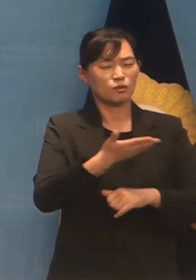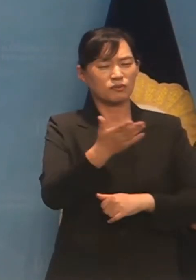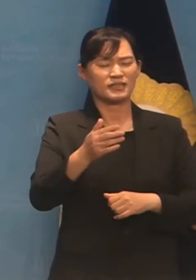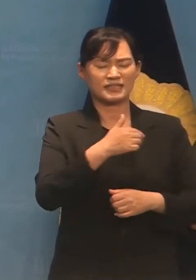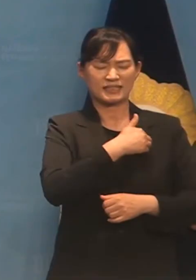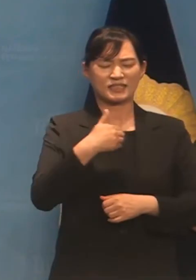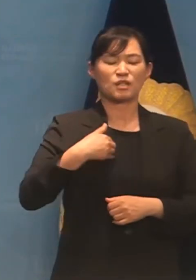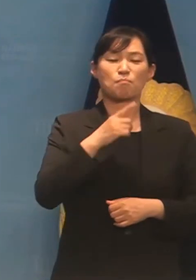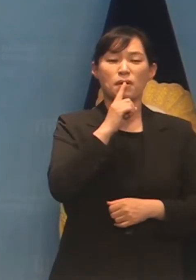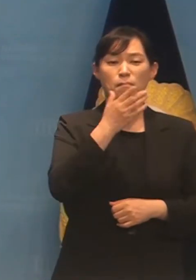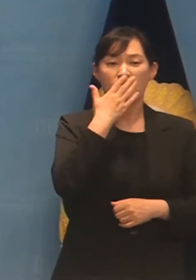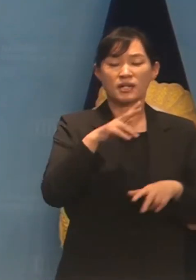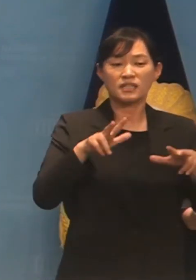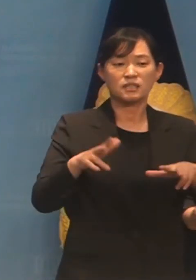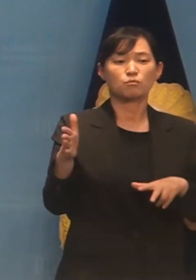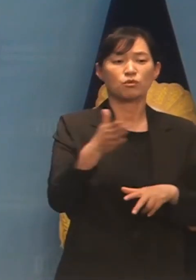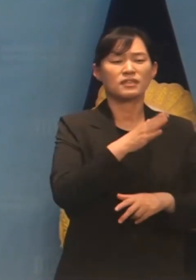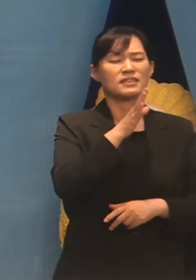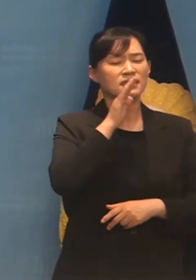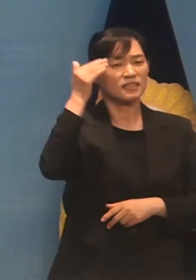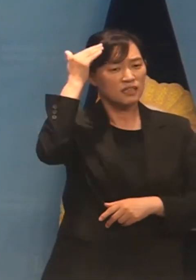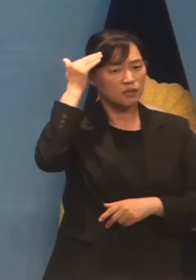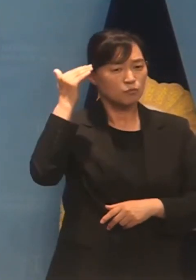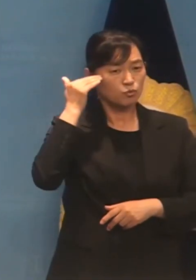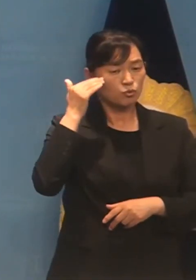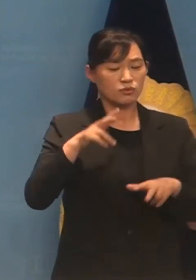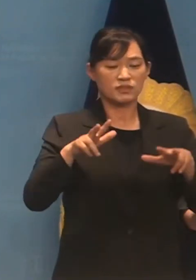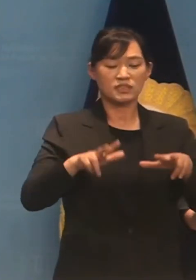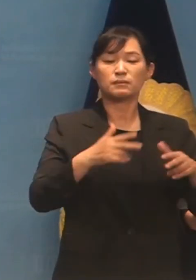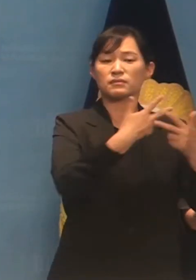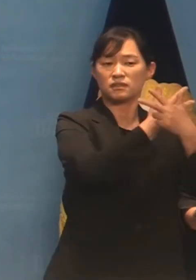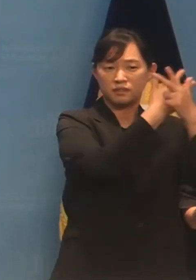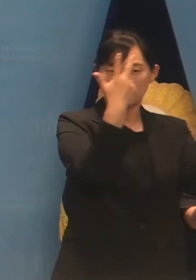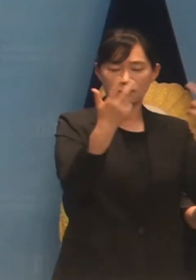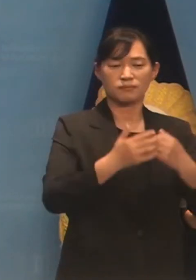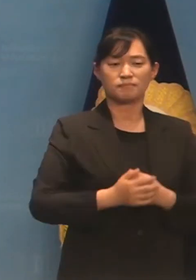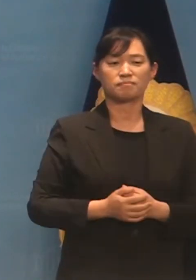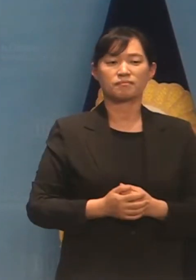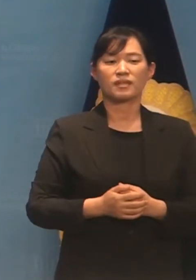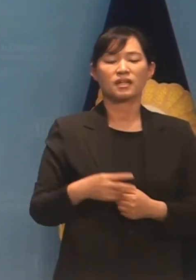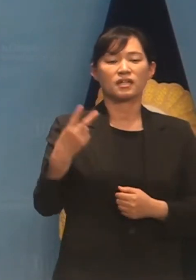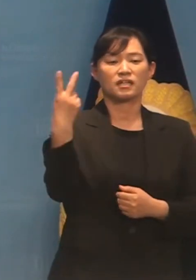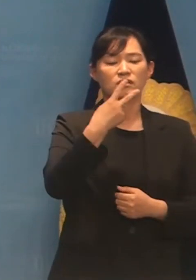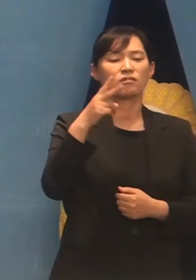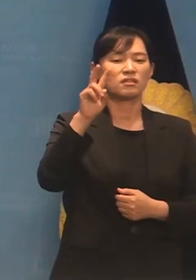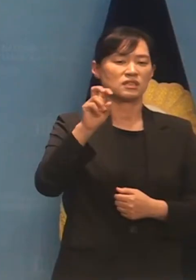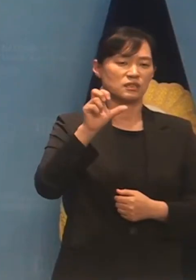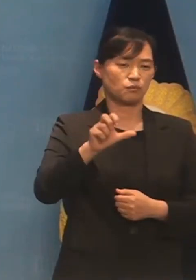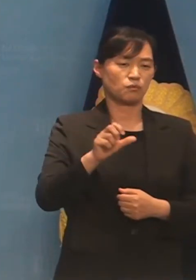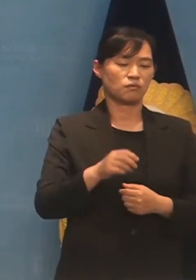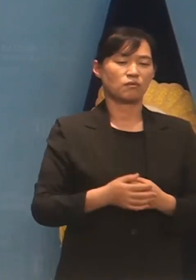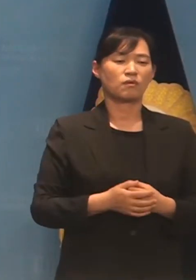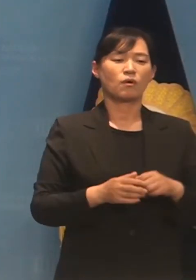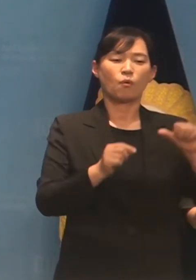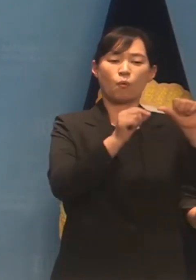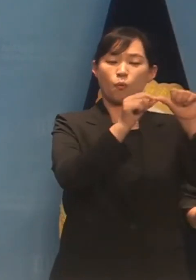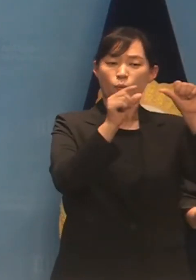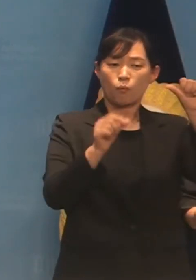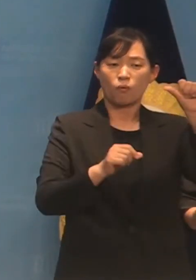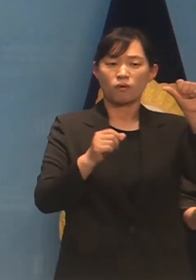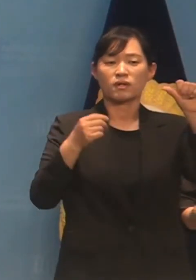말씀드립니다. 이제부터 진짜 대한민국, 지금은 이재명입니다. 2025년